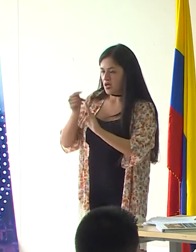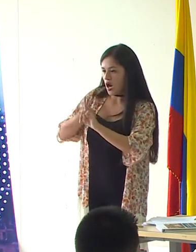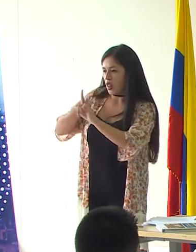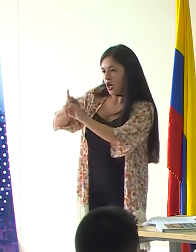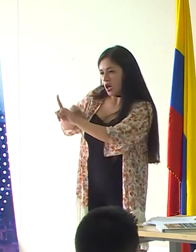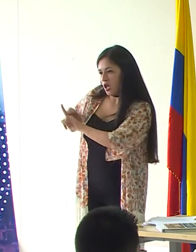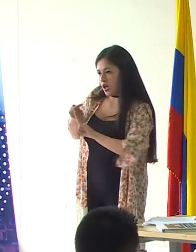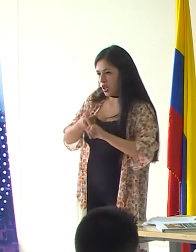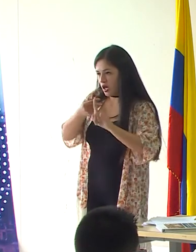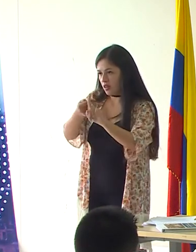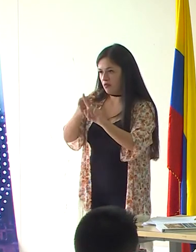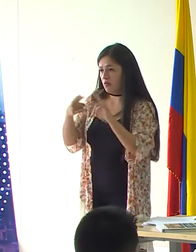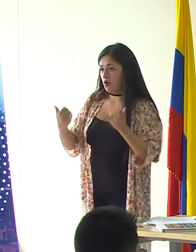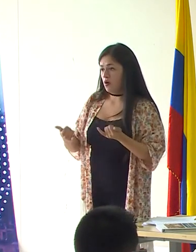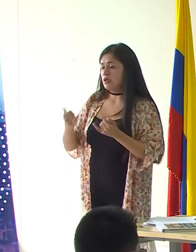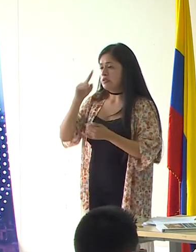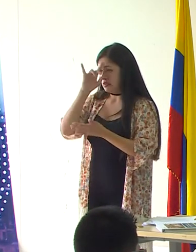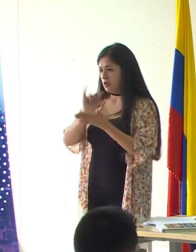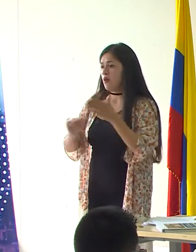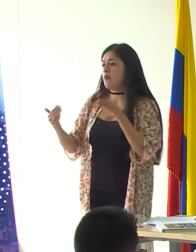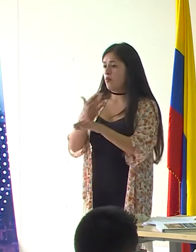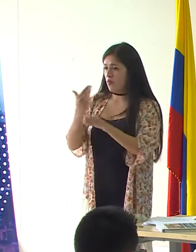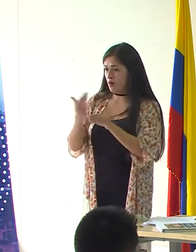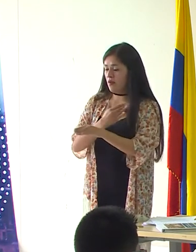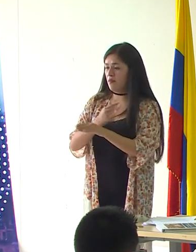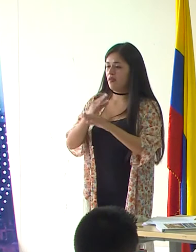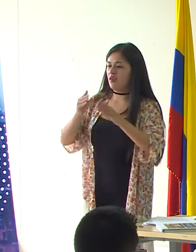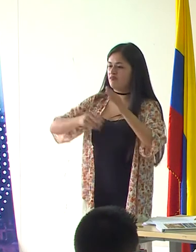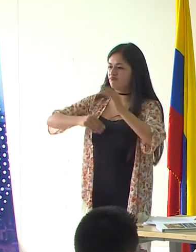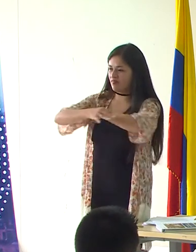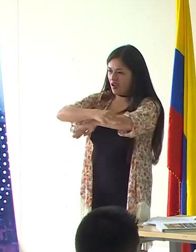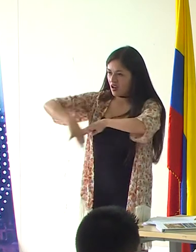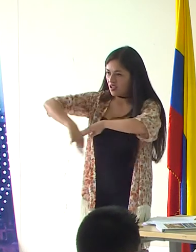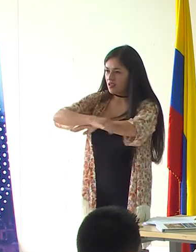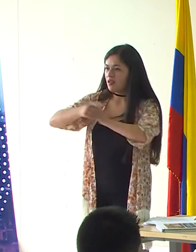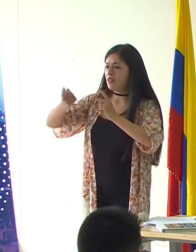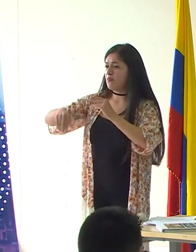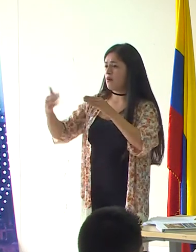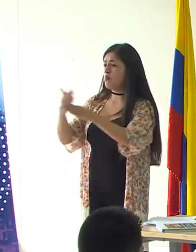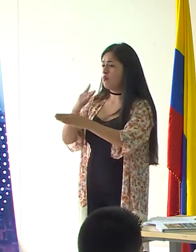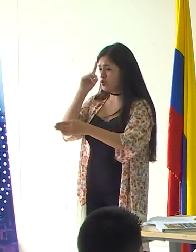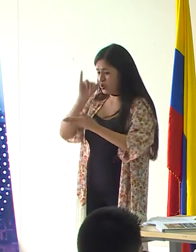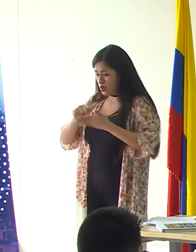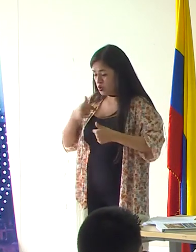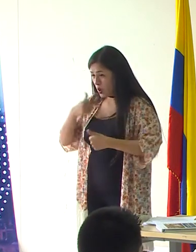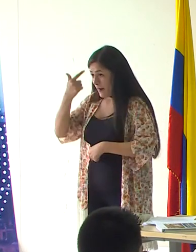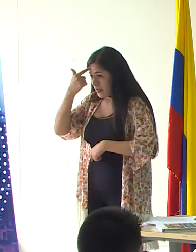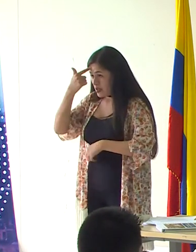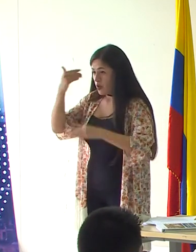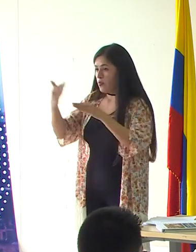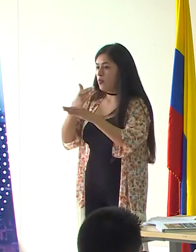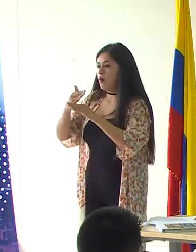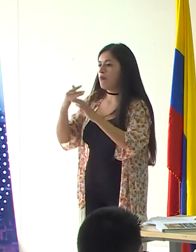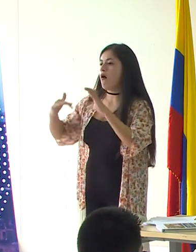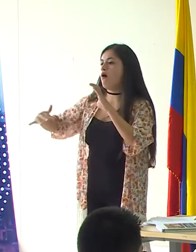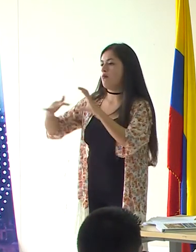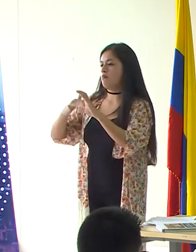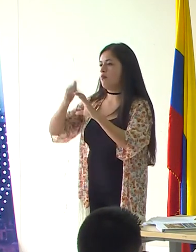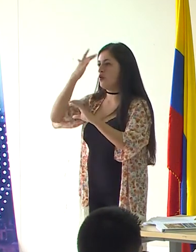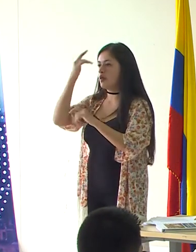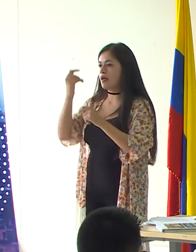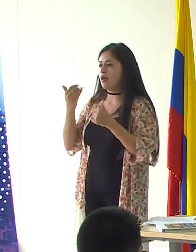urbano urbanístico arquitectónico morfológico es un problema ambiental tiene que ver con la relación entre la comunidad